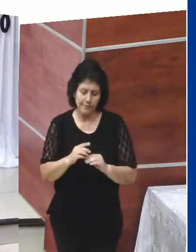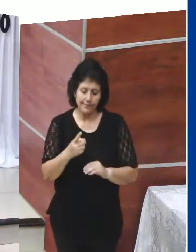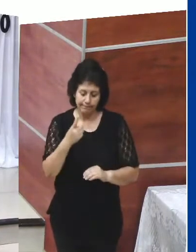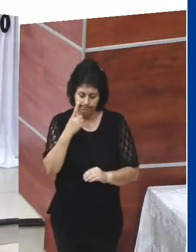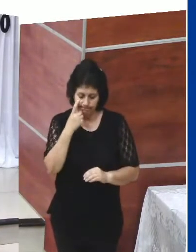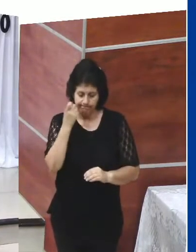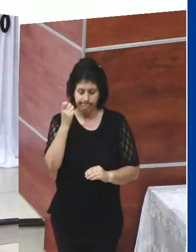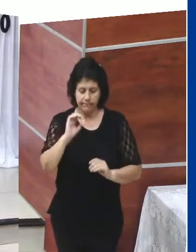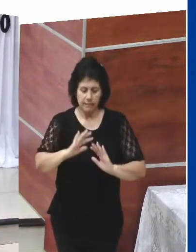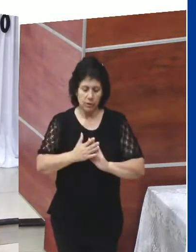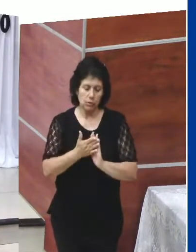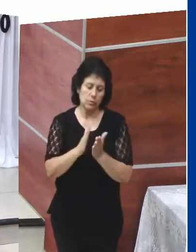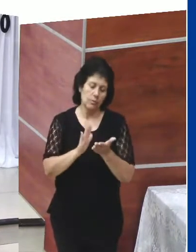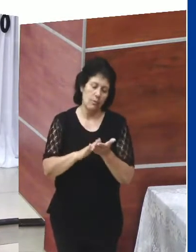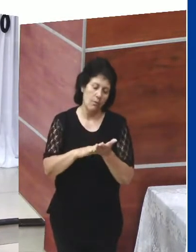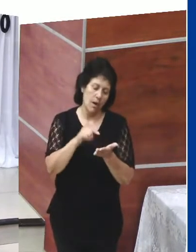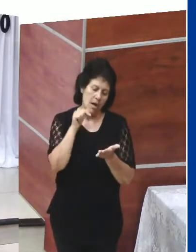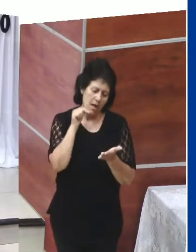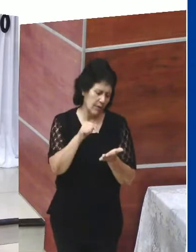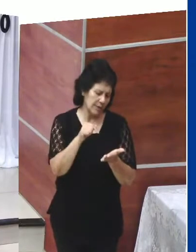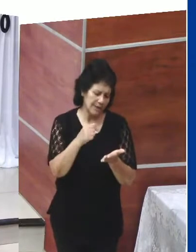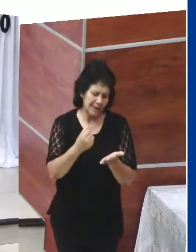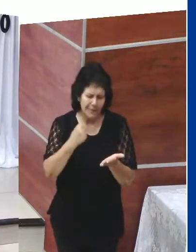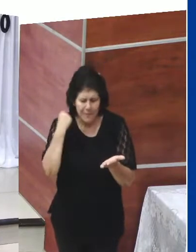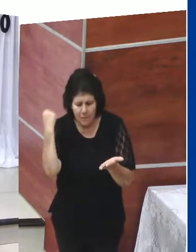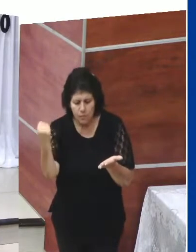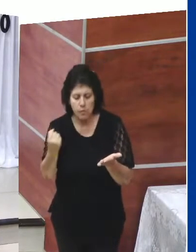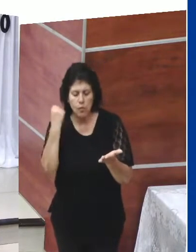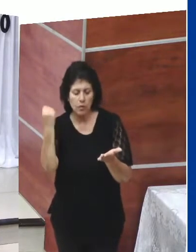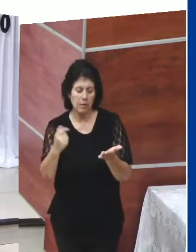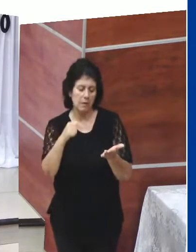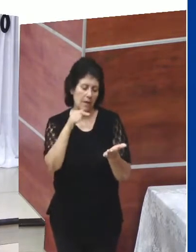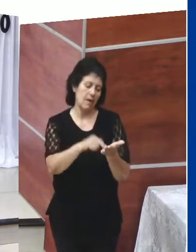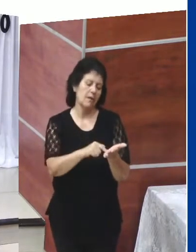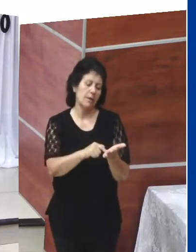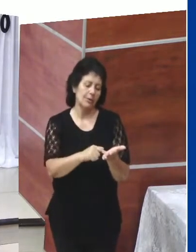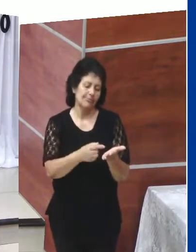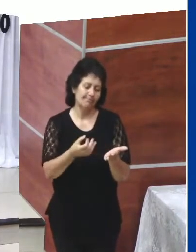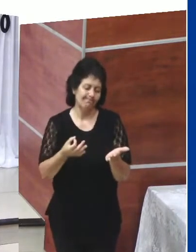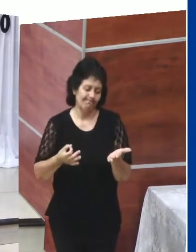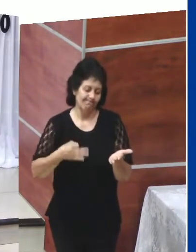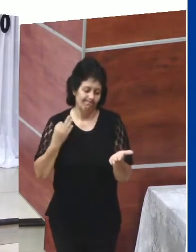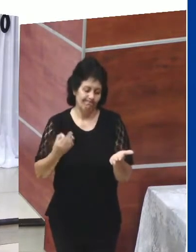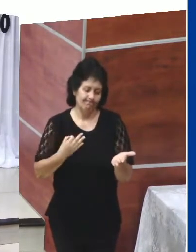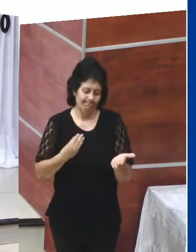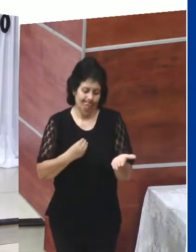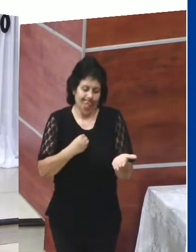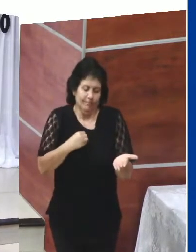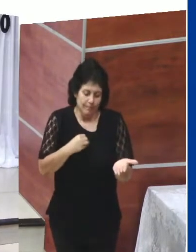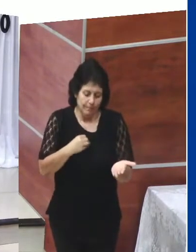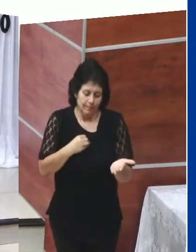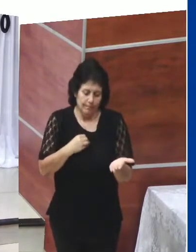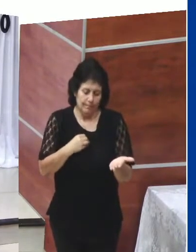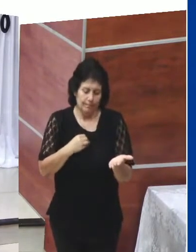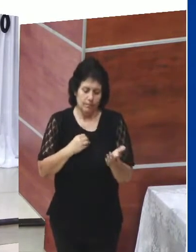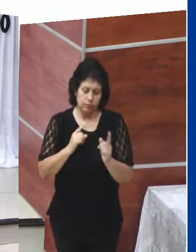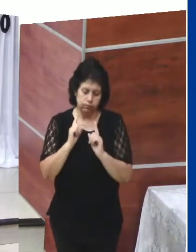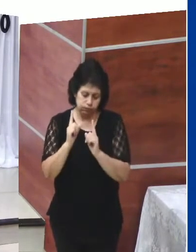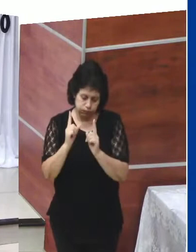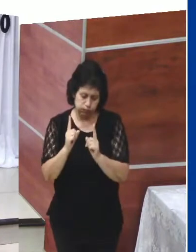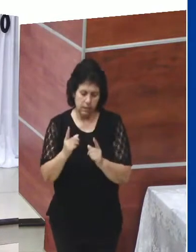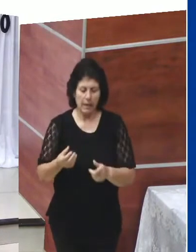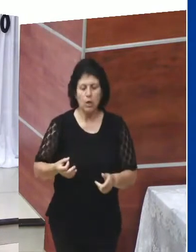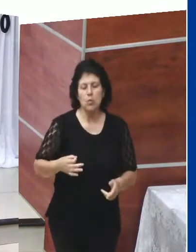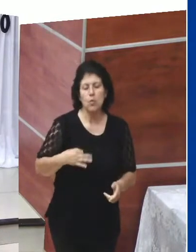palabra es esencial para el crecimiento de nuestra fe, para el crecimiento de nuestra